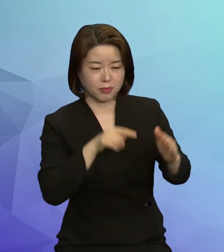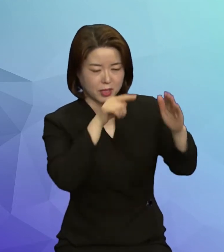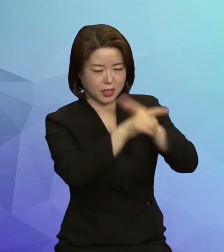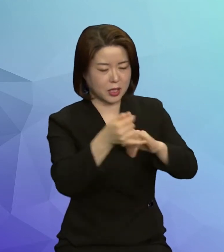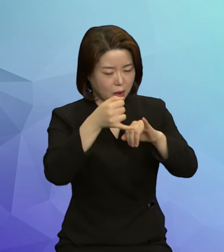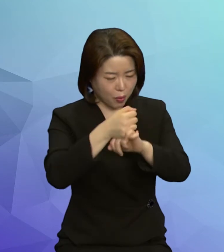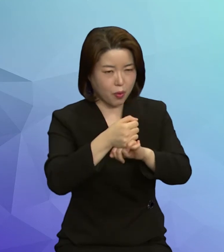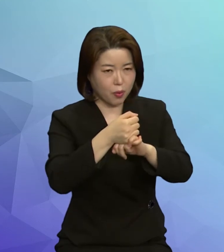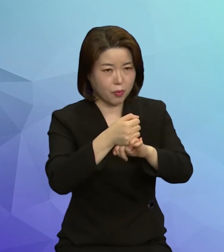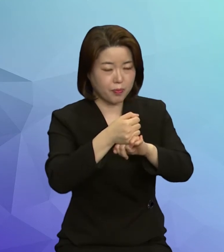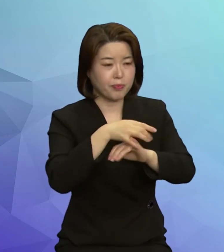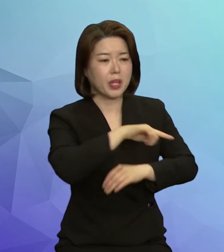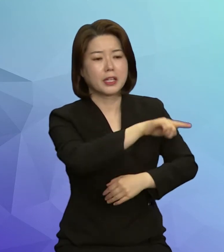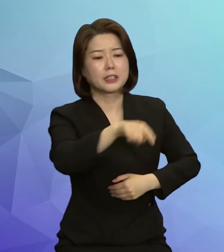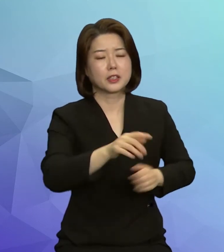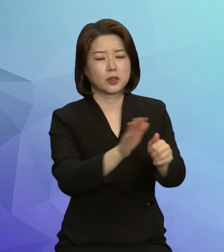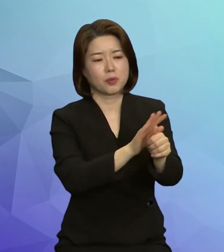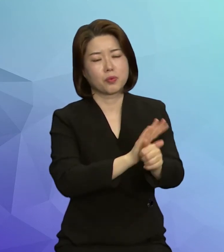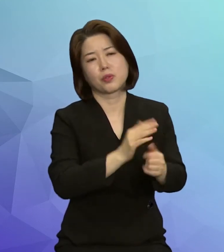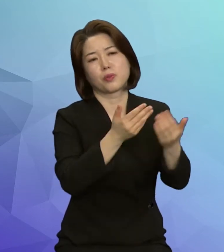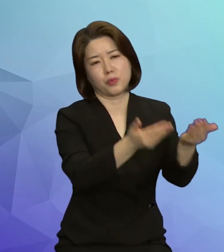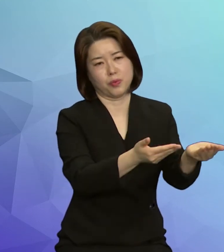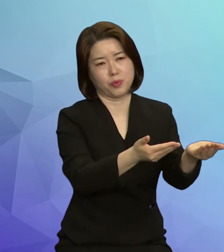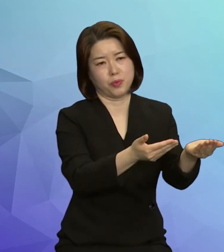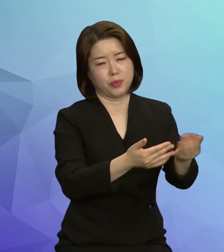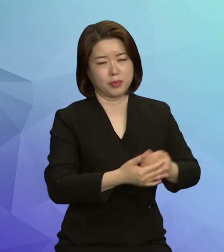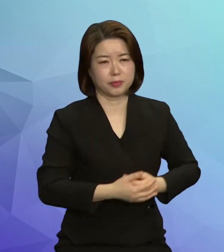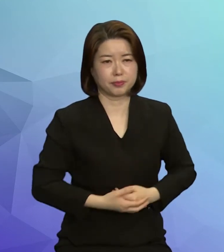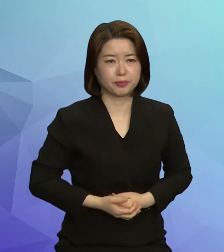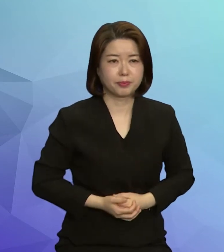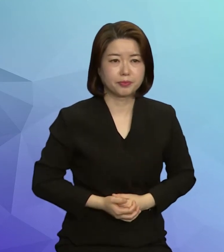찾아가서 그들을 위로해 주었다는 거예요.